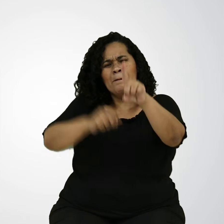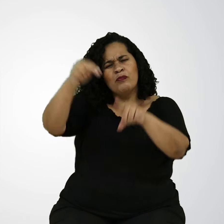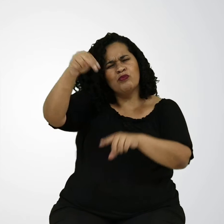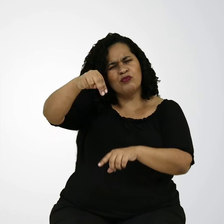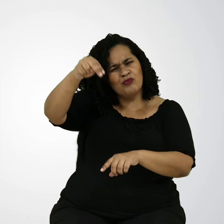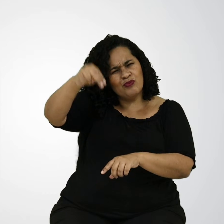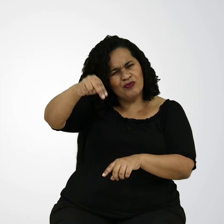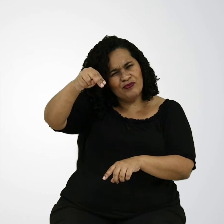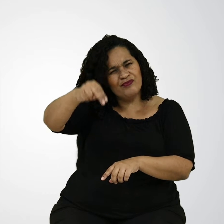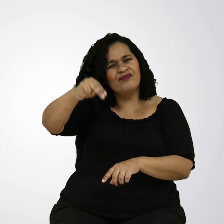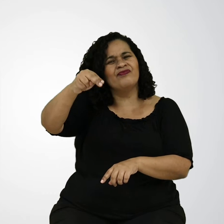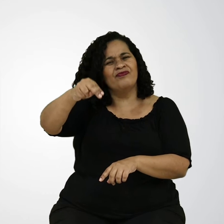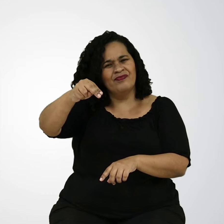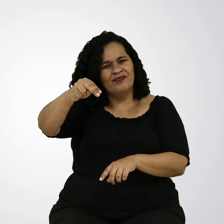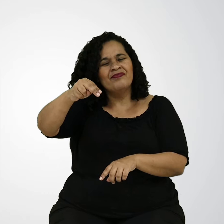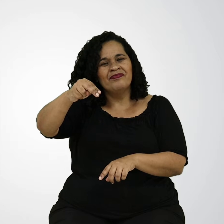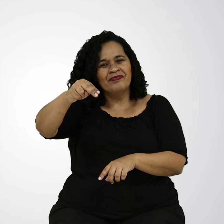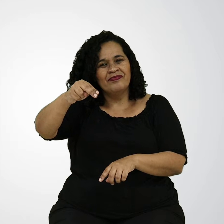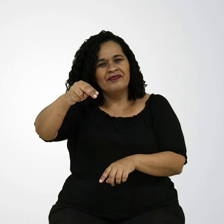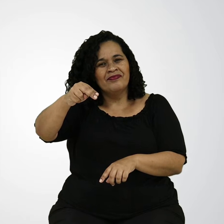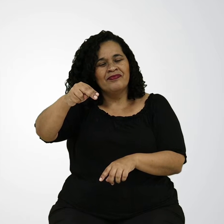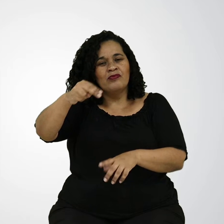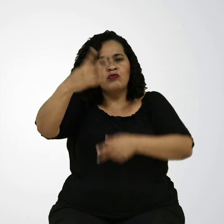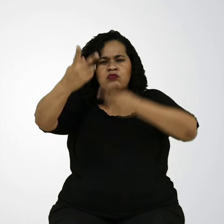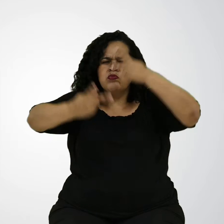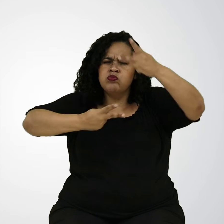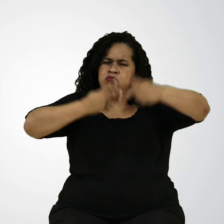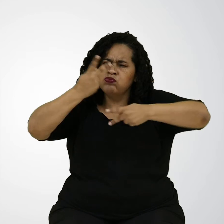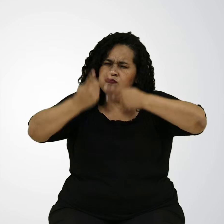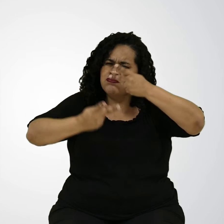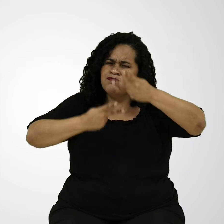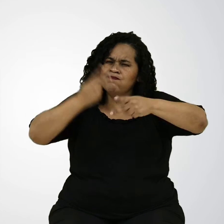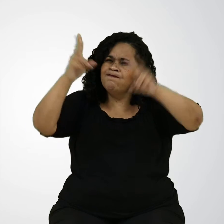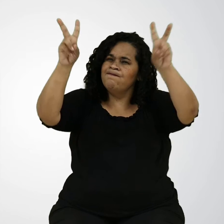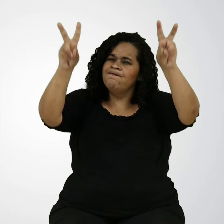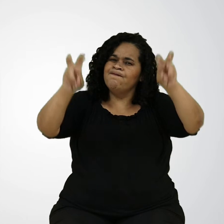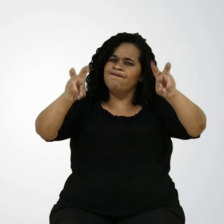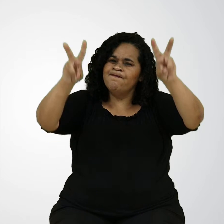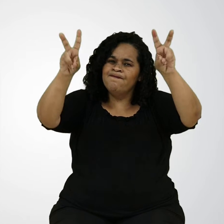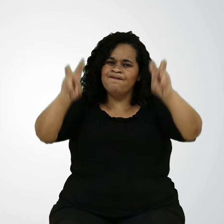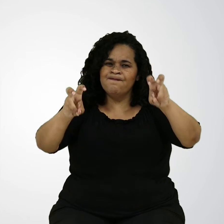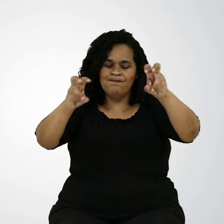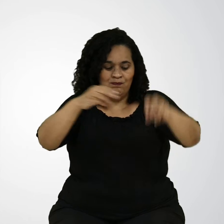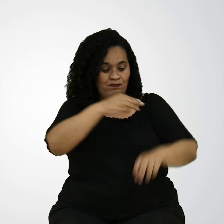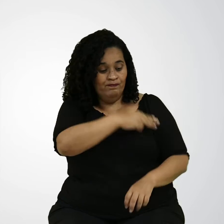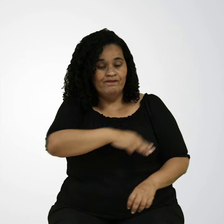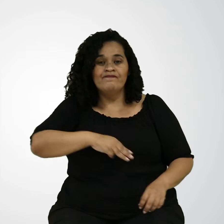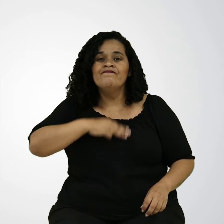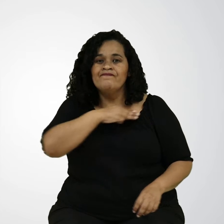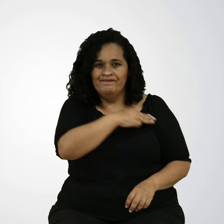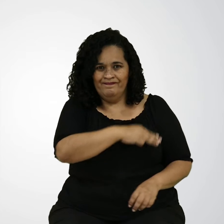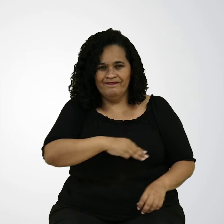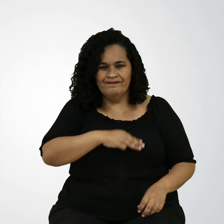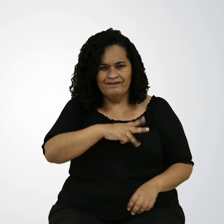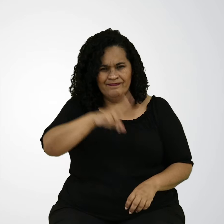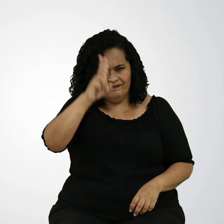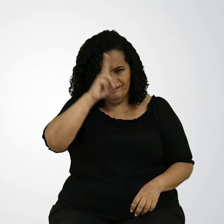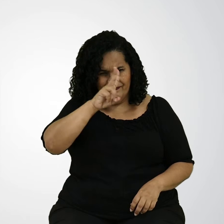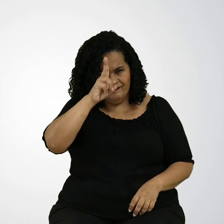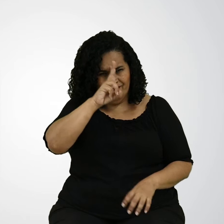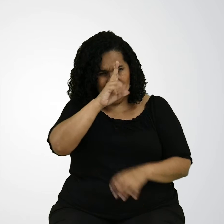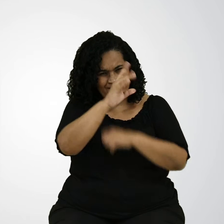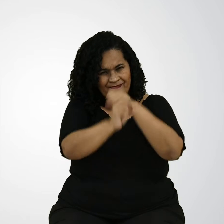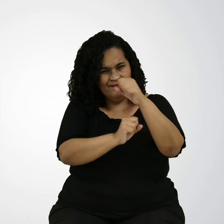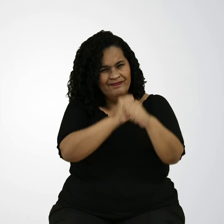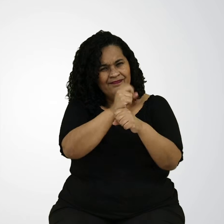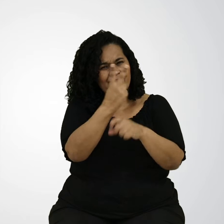Nós vamos, nessa conferência, falar um pouquinho sobre a missão. Nós viemos desde o ano passado com